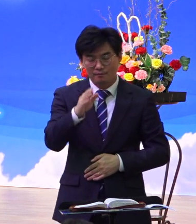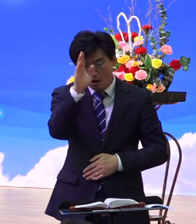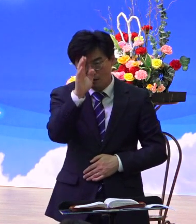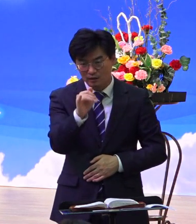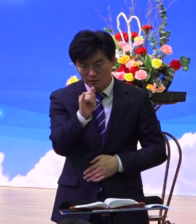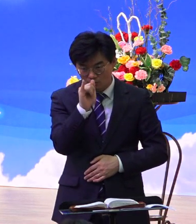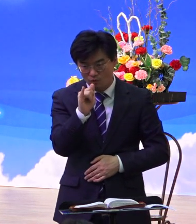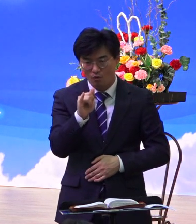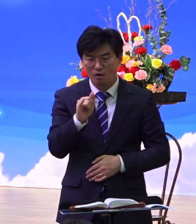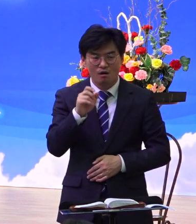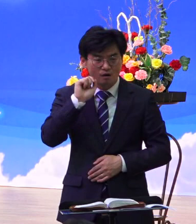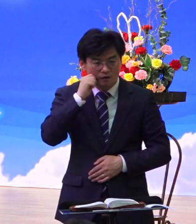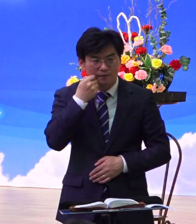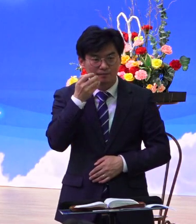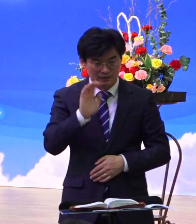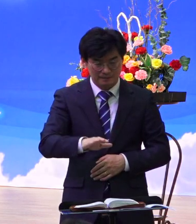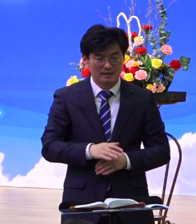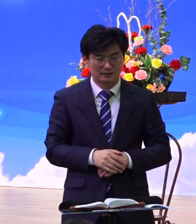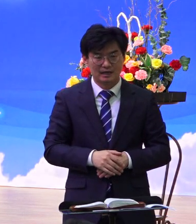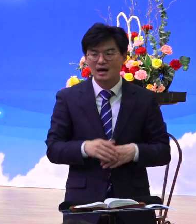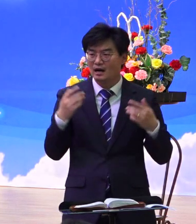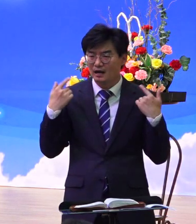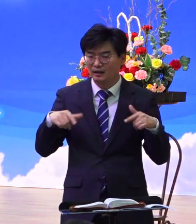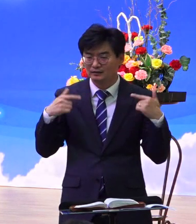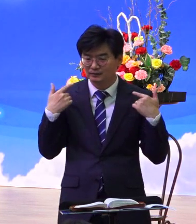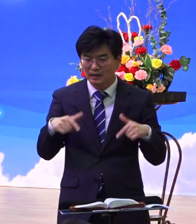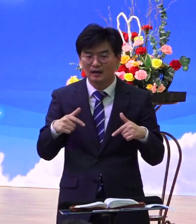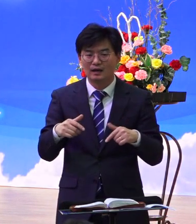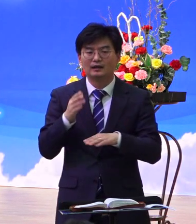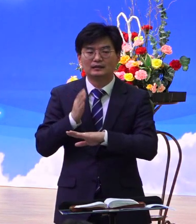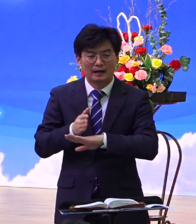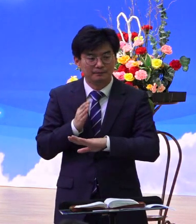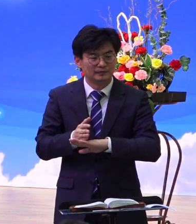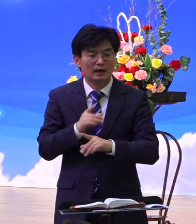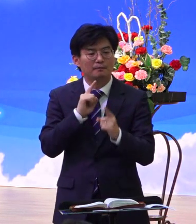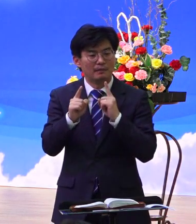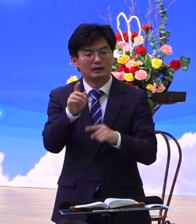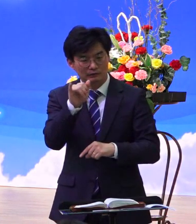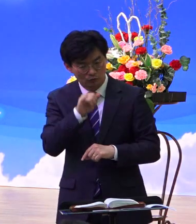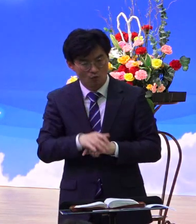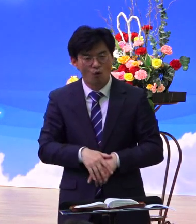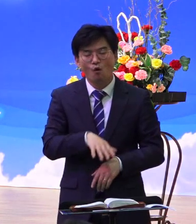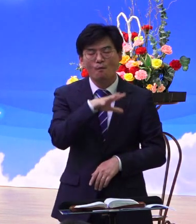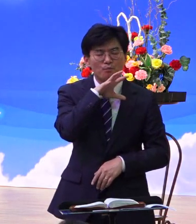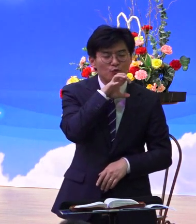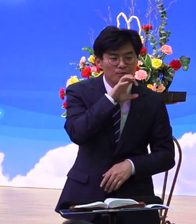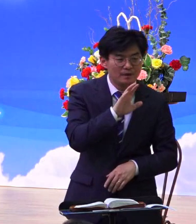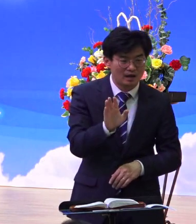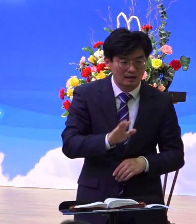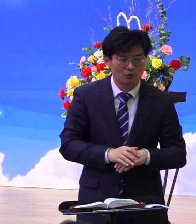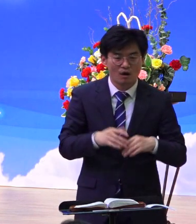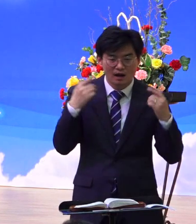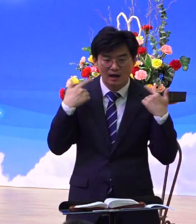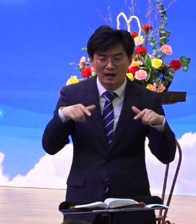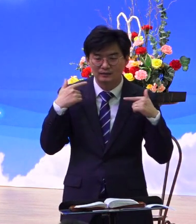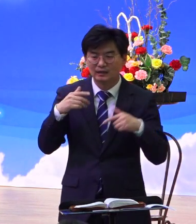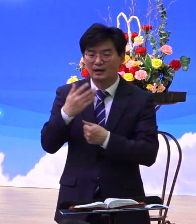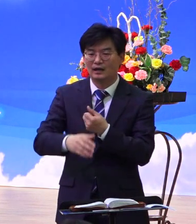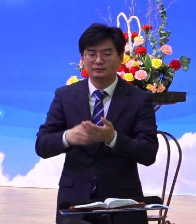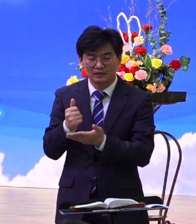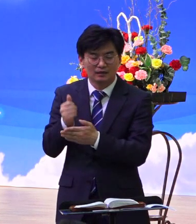힘들지만 늘 불평하지 않고 감사하면서 하나님께 감사해요, 목사님 감사해요, 늘 그러시면서 성경을